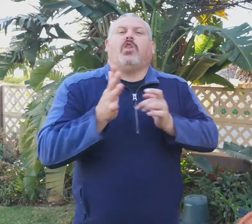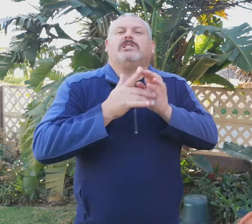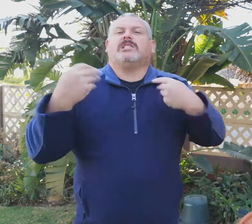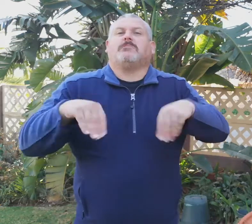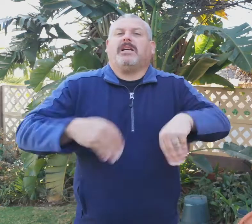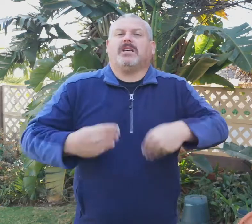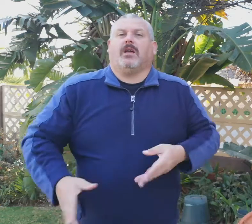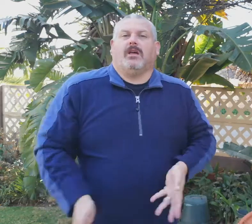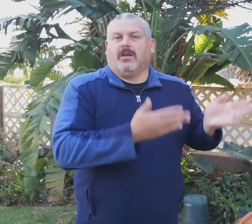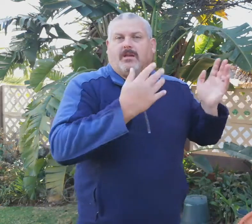Jesus is bezig,